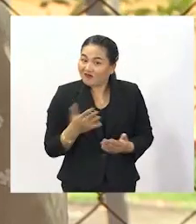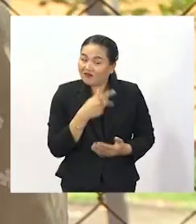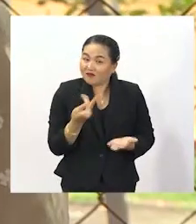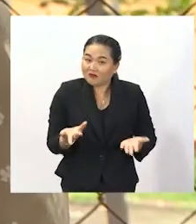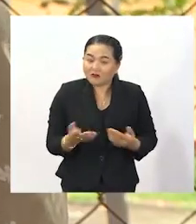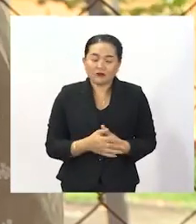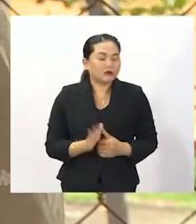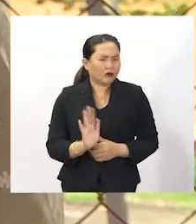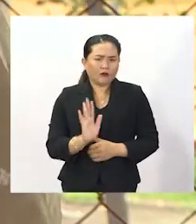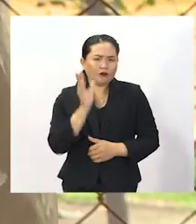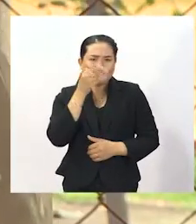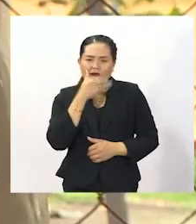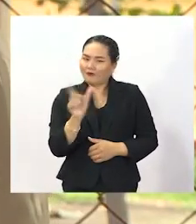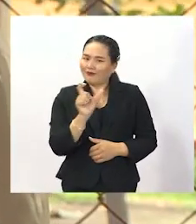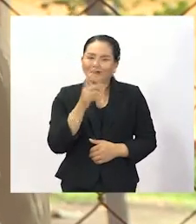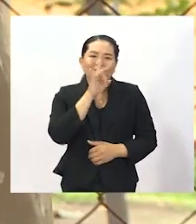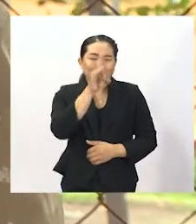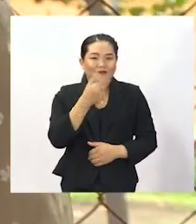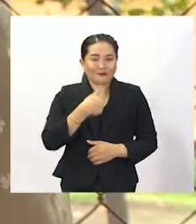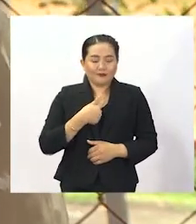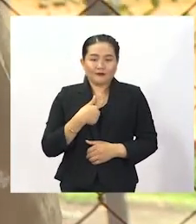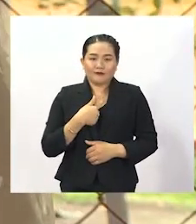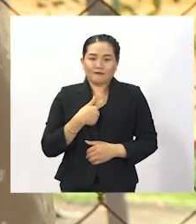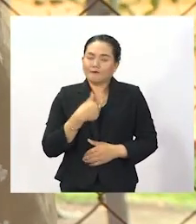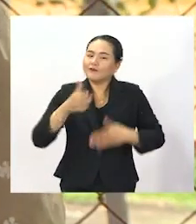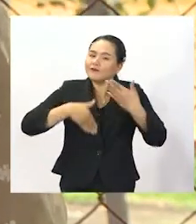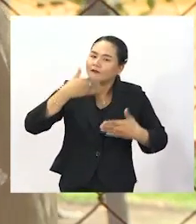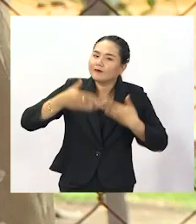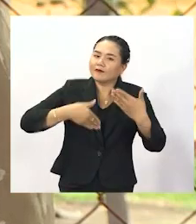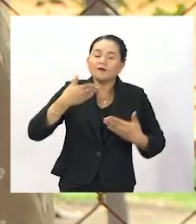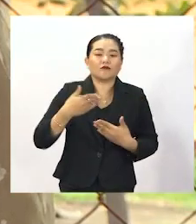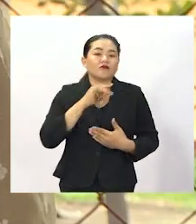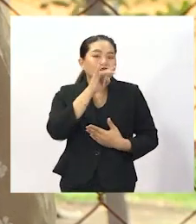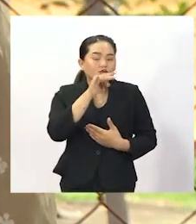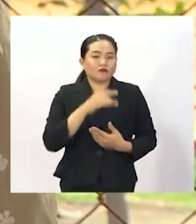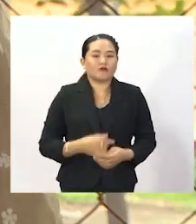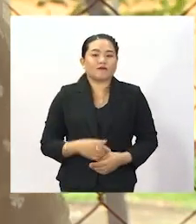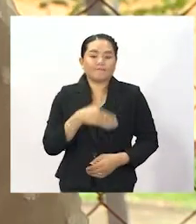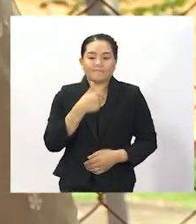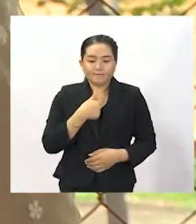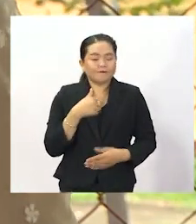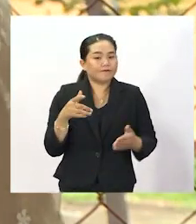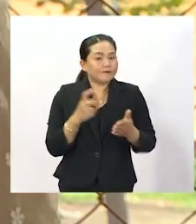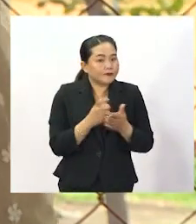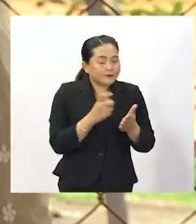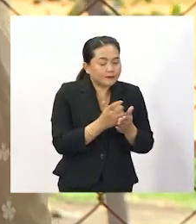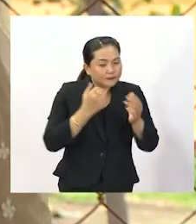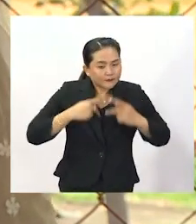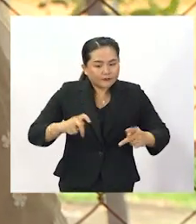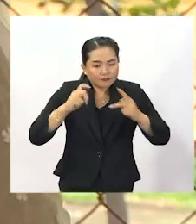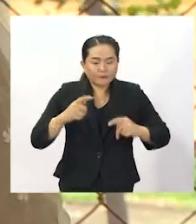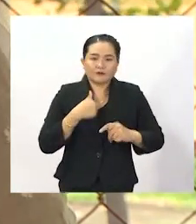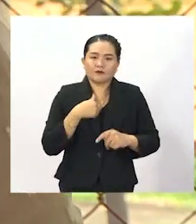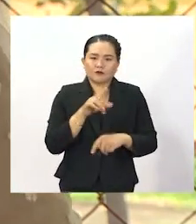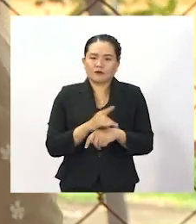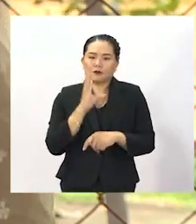ម្រាប់បង អត់ដែរខ្មាស់សោះចំពោះខ្ញុំខ្ញុំនៅតែសប្បាយរីករាយហើយនៅតែប្រឹងធ្វើទៀតគេកាន់តែនិយាយខ្ញុំ